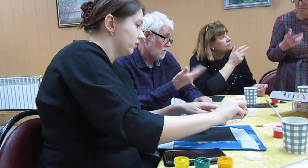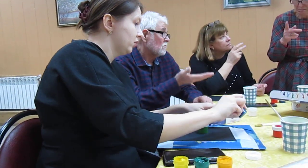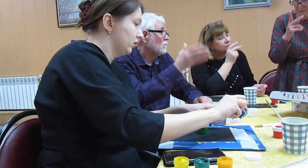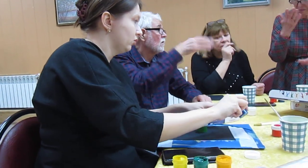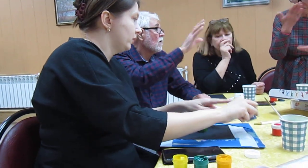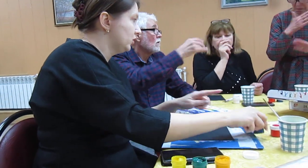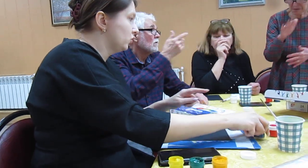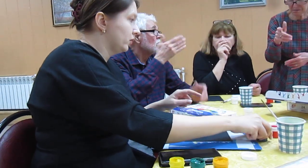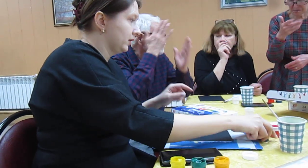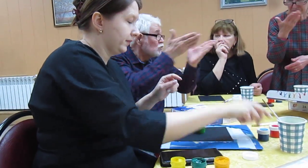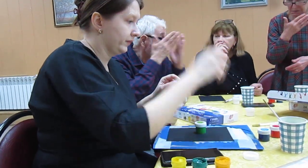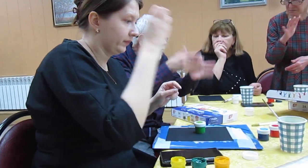Да, голубая, темная.